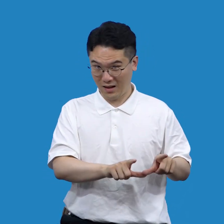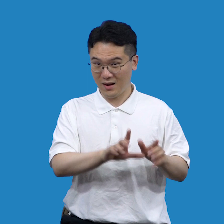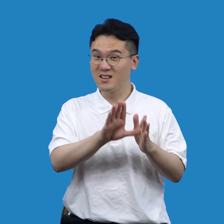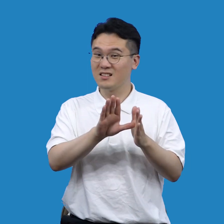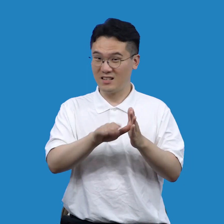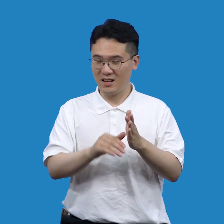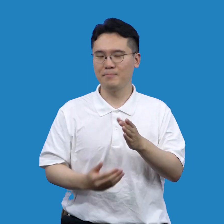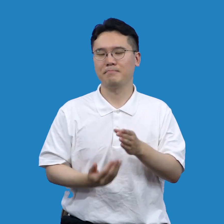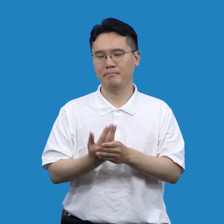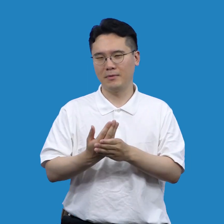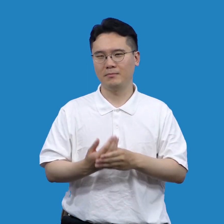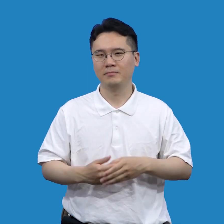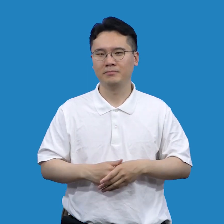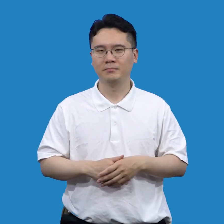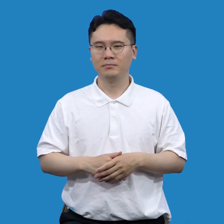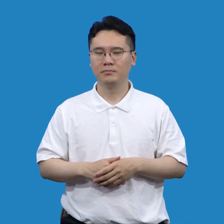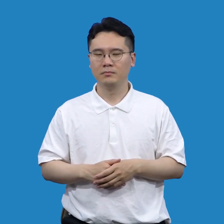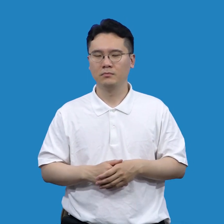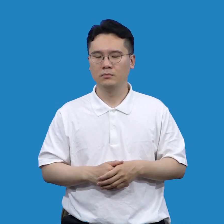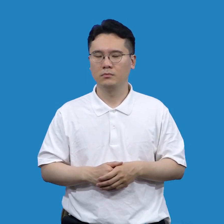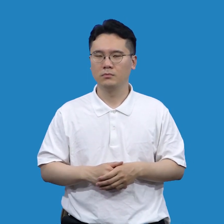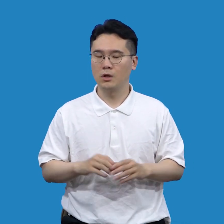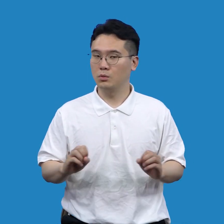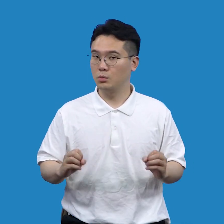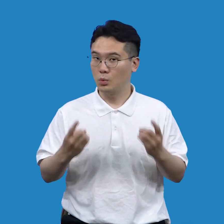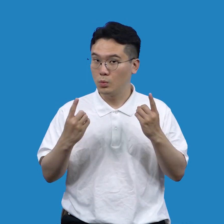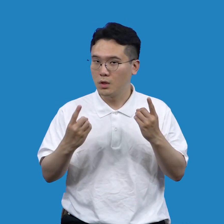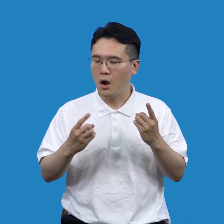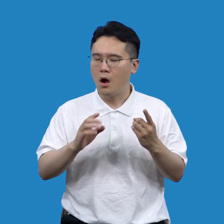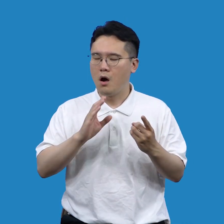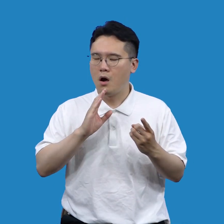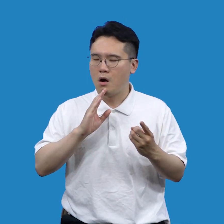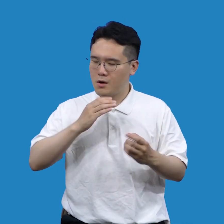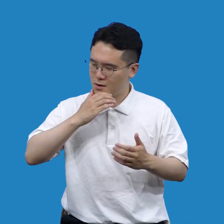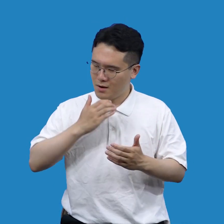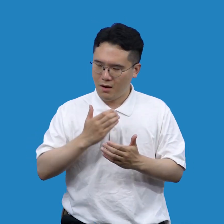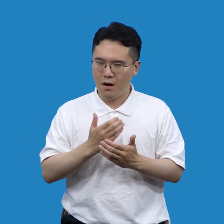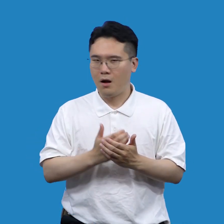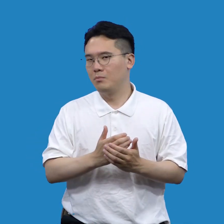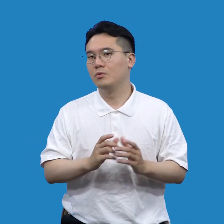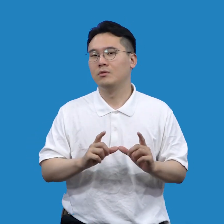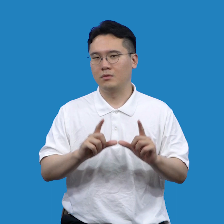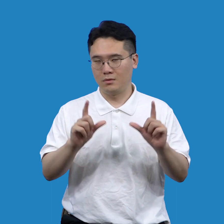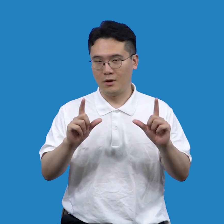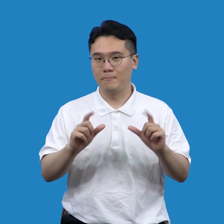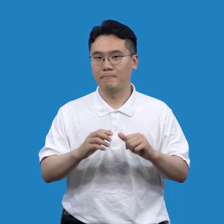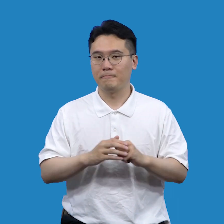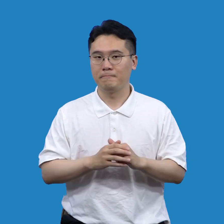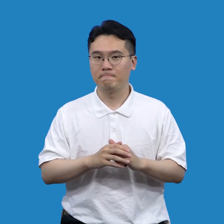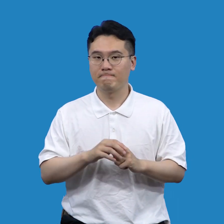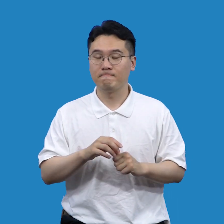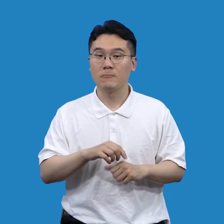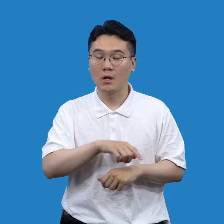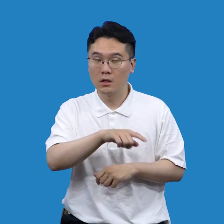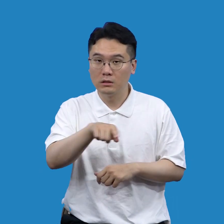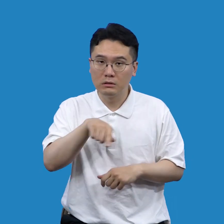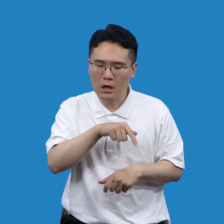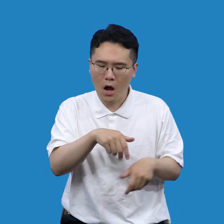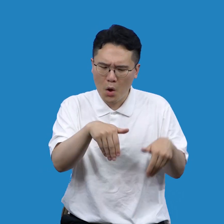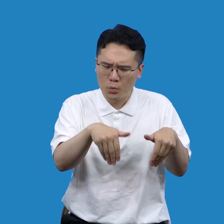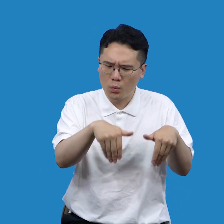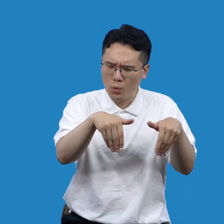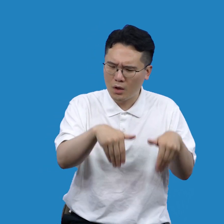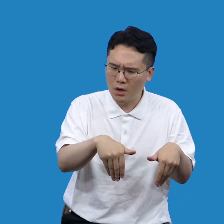배경이죠. 그리고 동시에 가장 감격적인 사건, 그것은 그들이 노예된 상태,